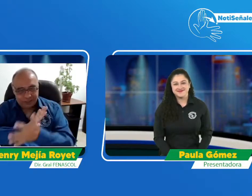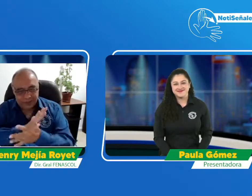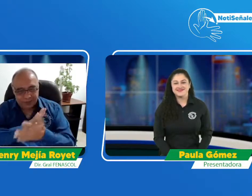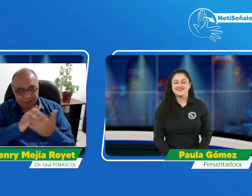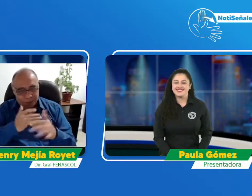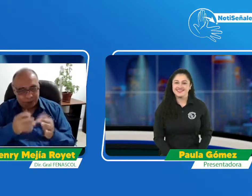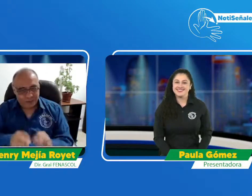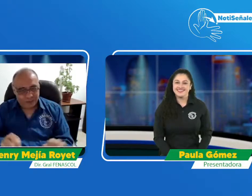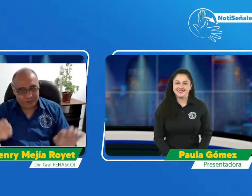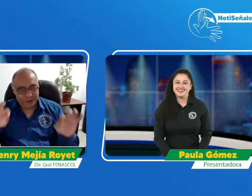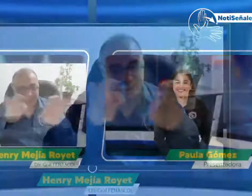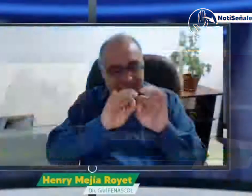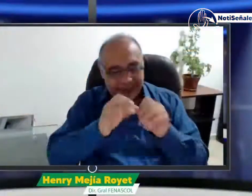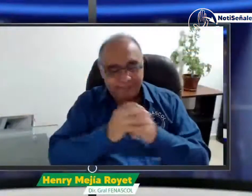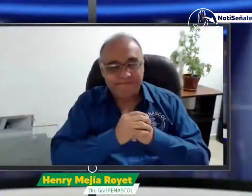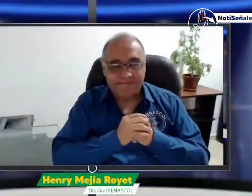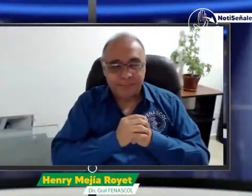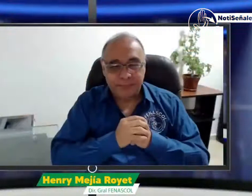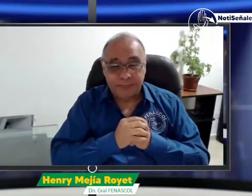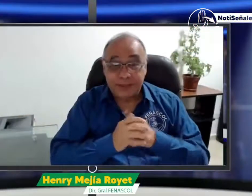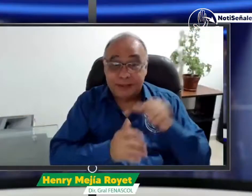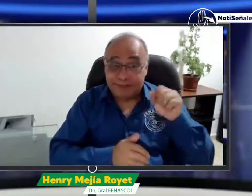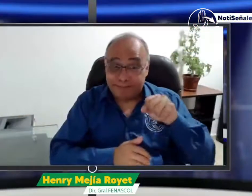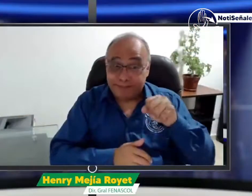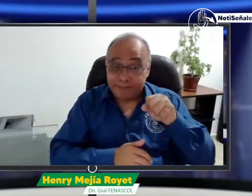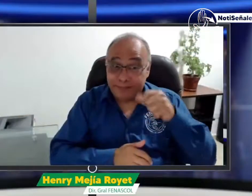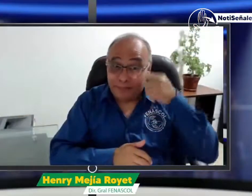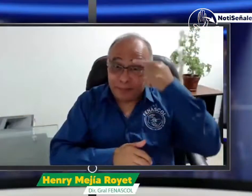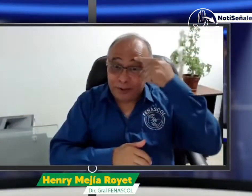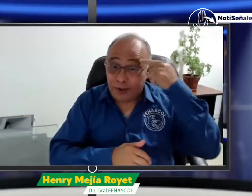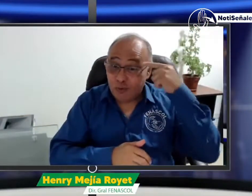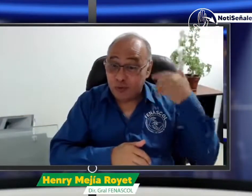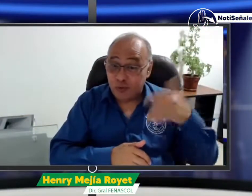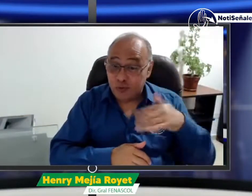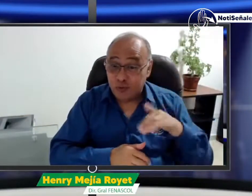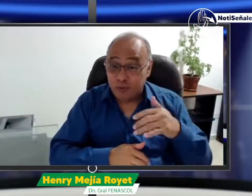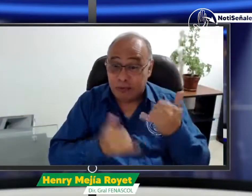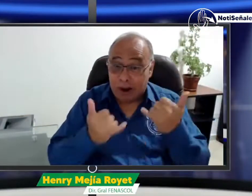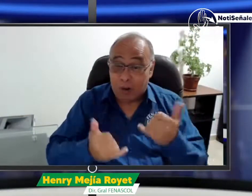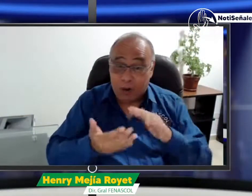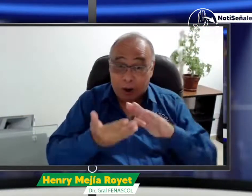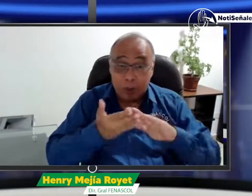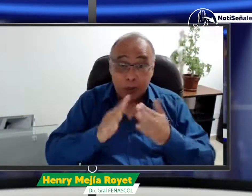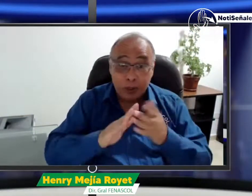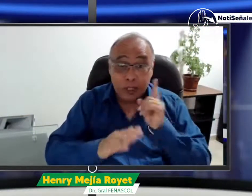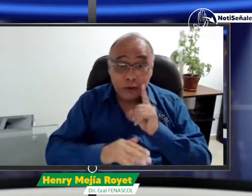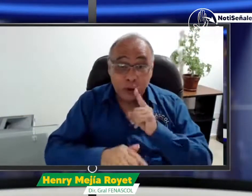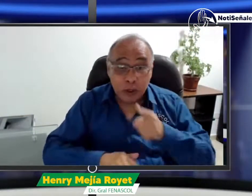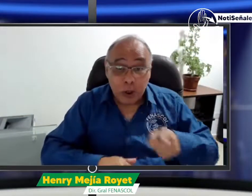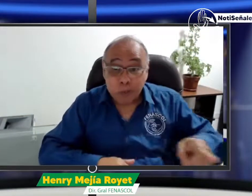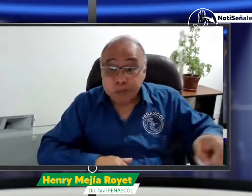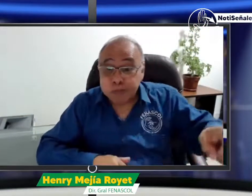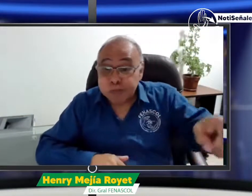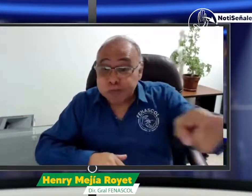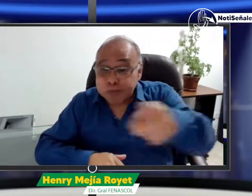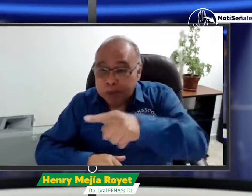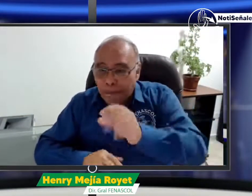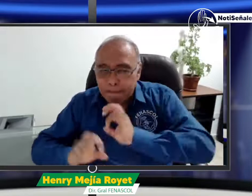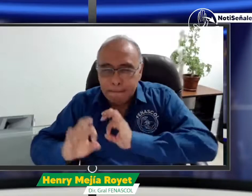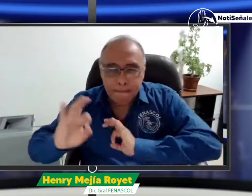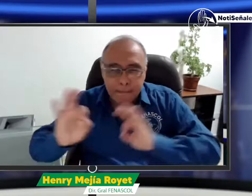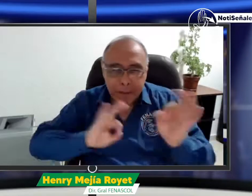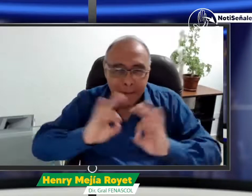personas que se conectan a noti finales si es importante eso que mencionas